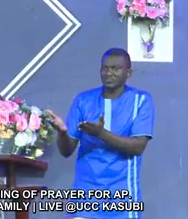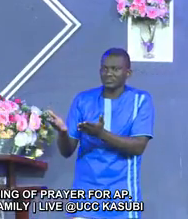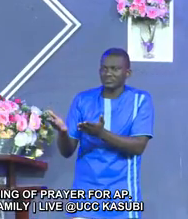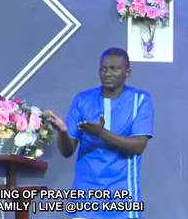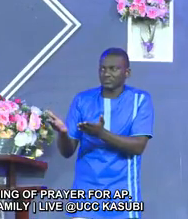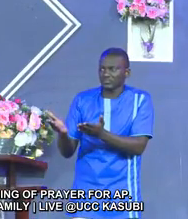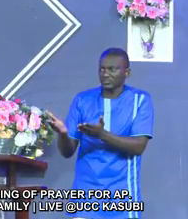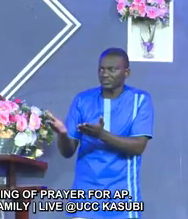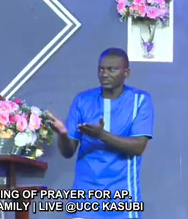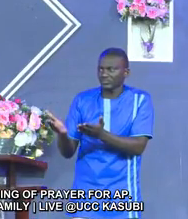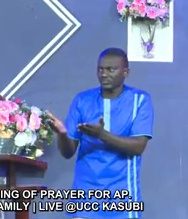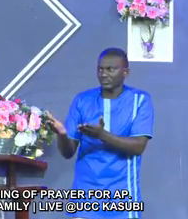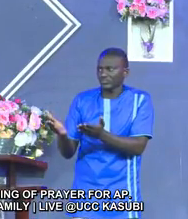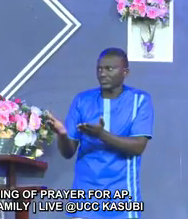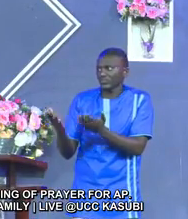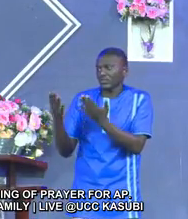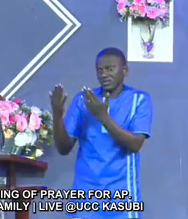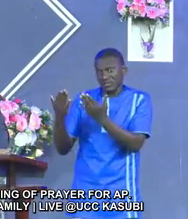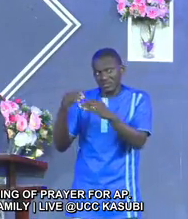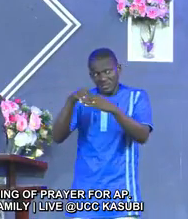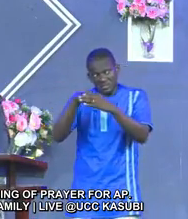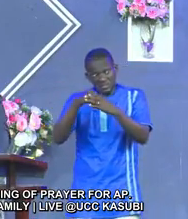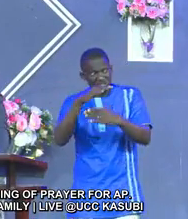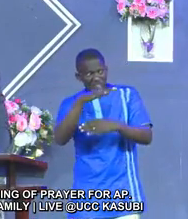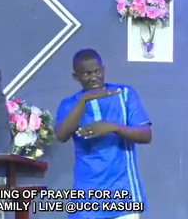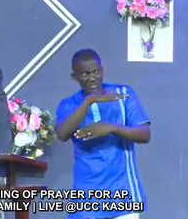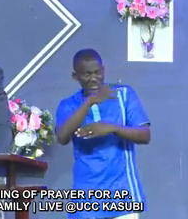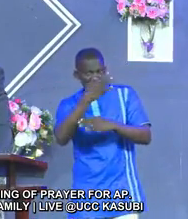kawungeezi kanaako okusaba